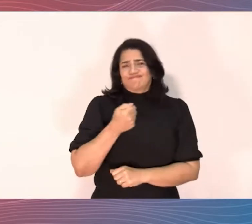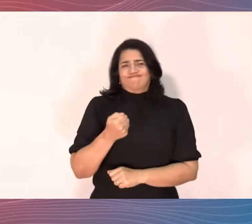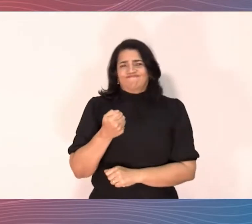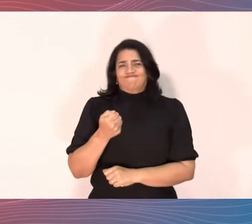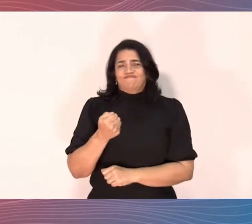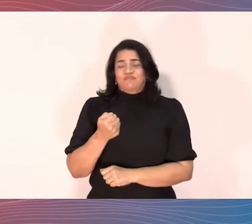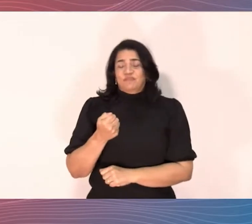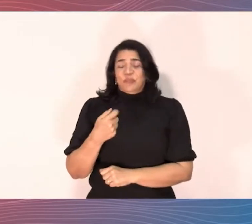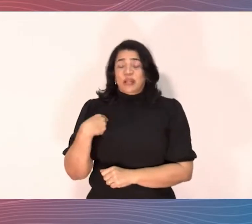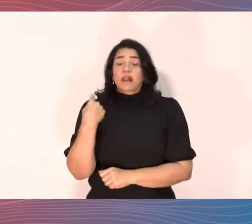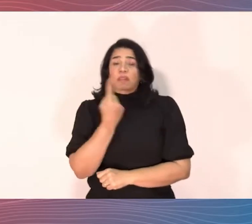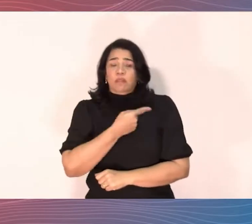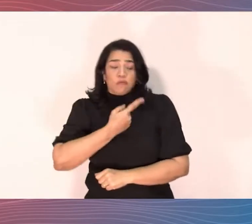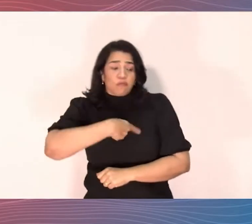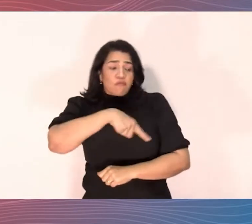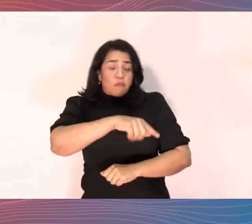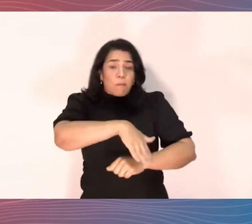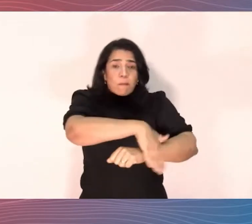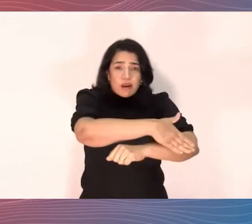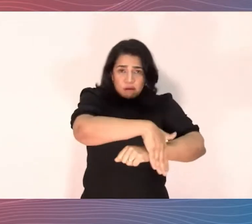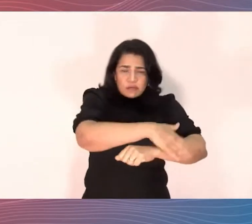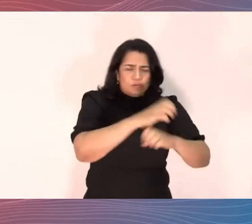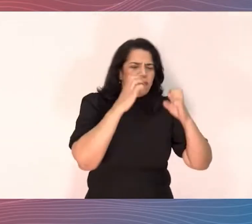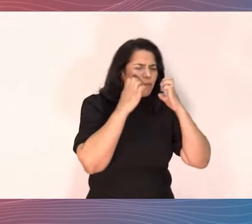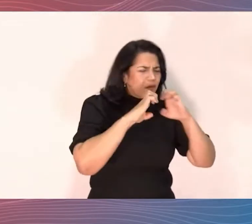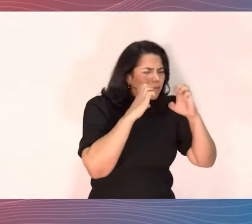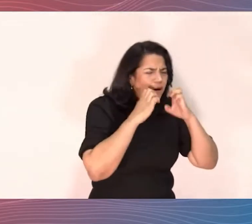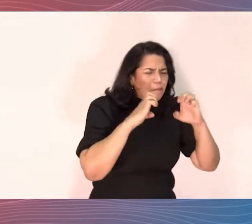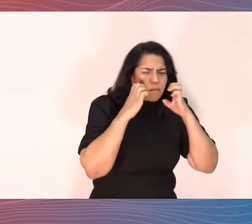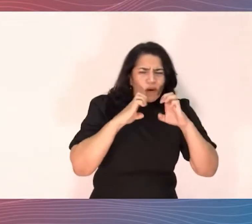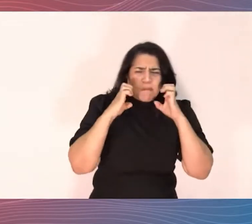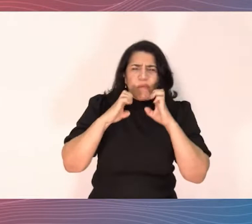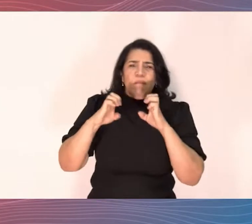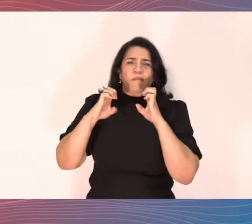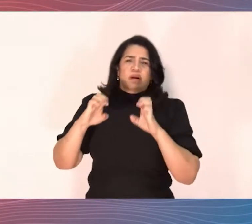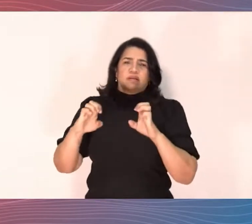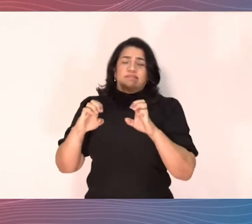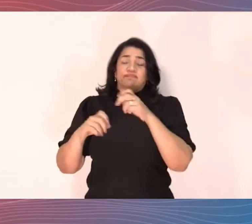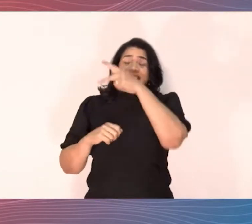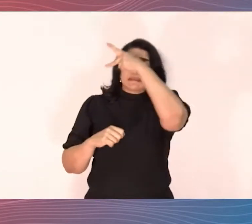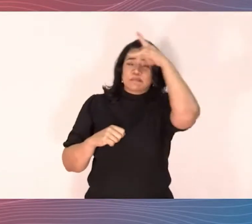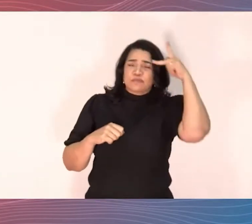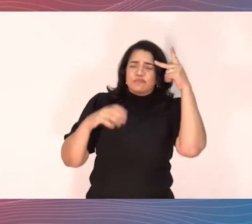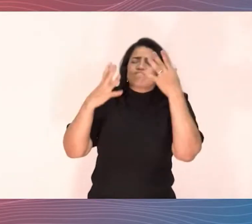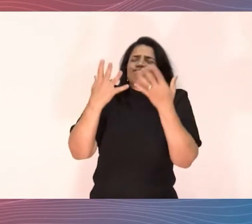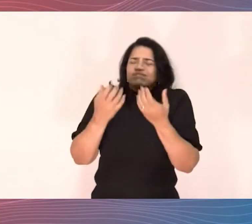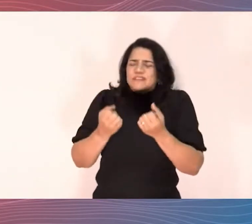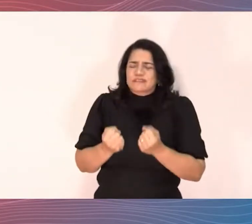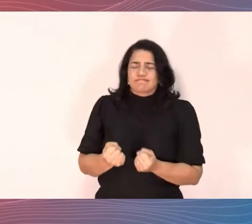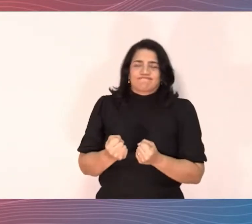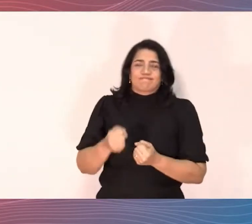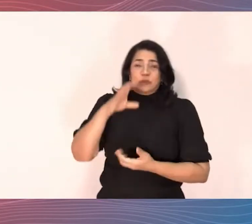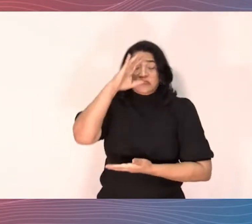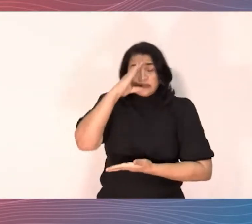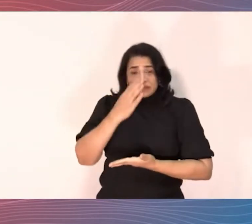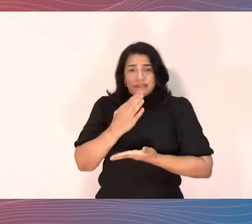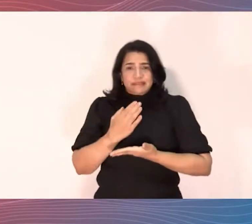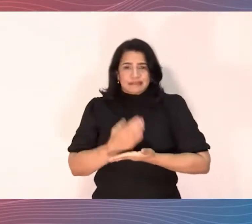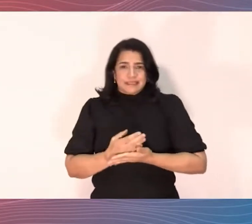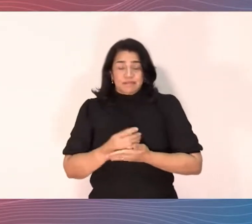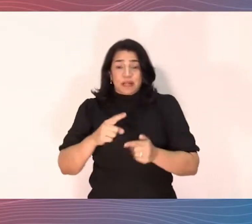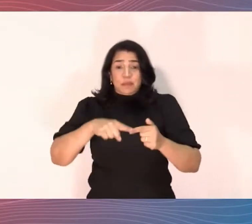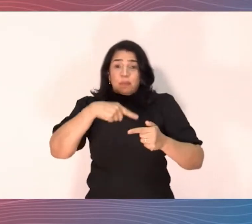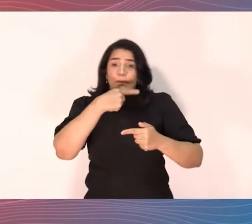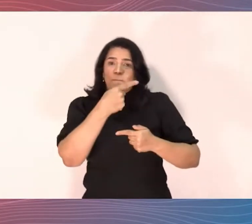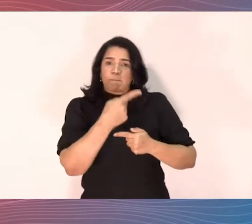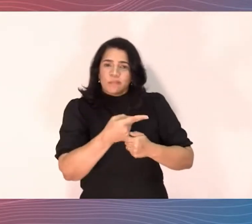nós colocamos na central de acolhimento. E a central de acolhimento dá o primeiro atendimento, né? É